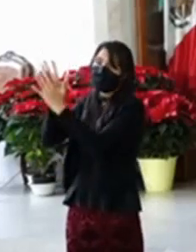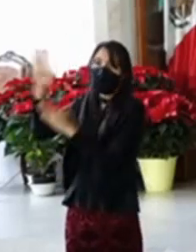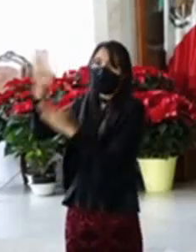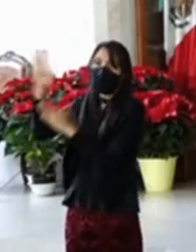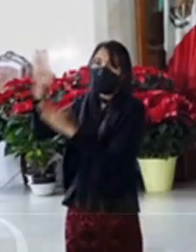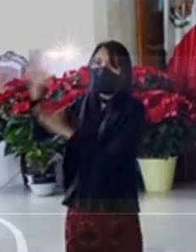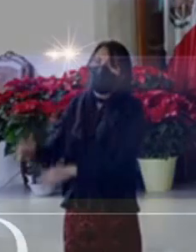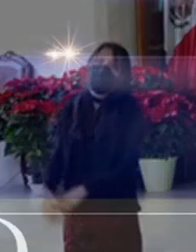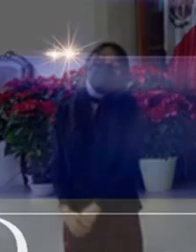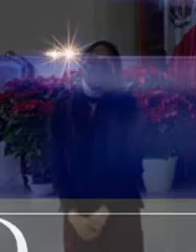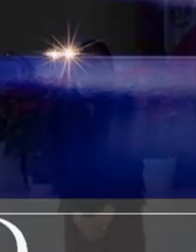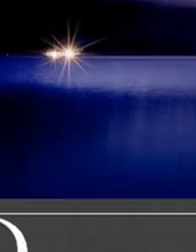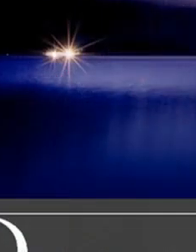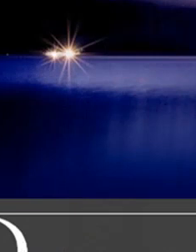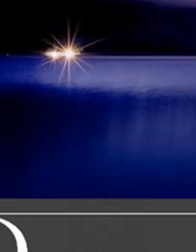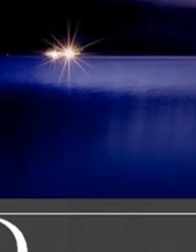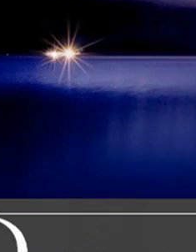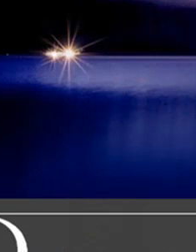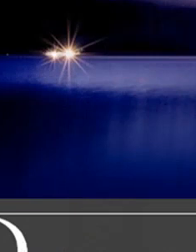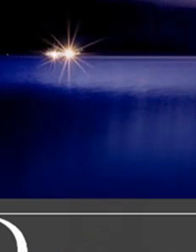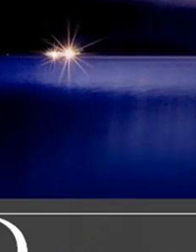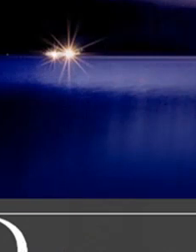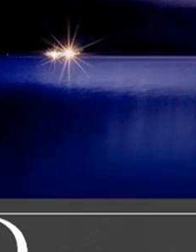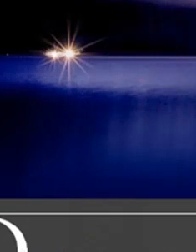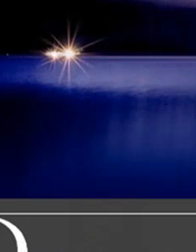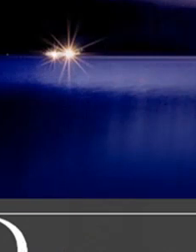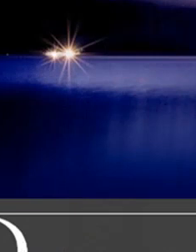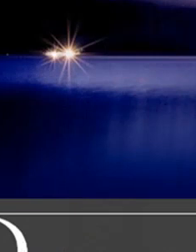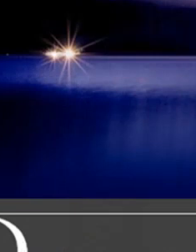En este nombre, en este